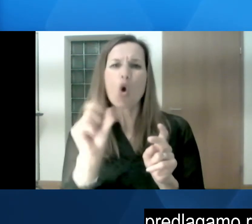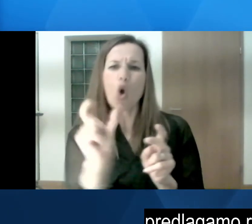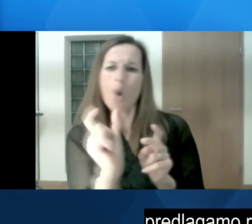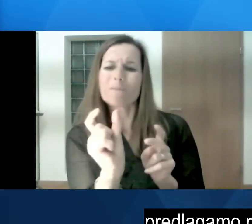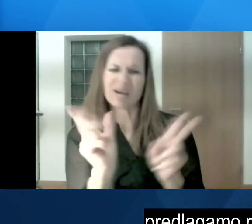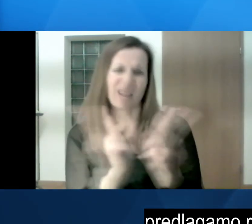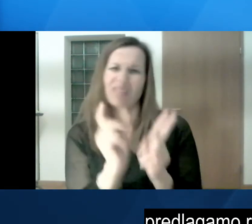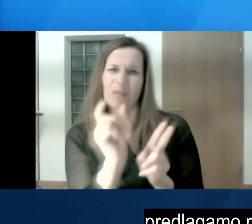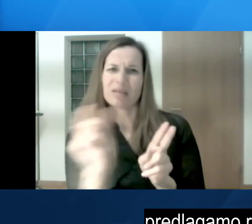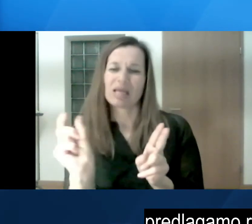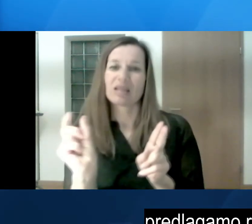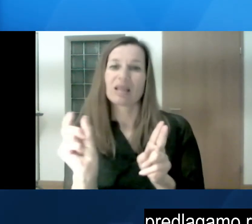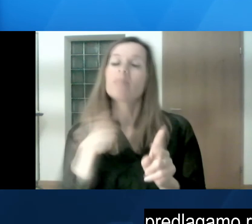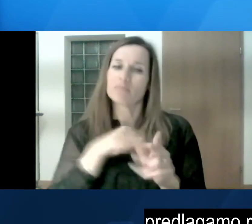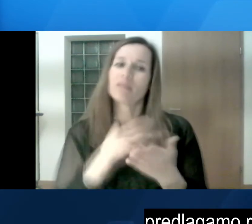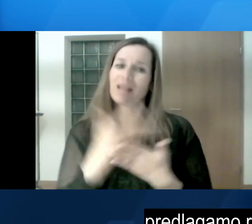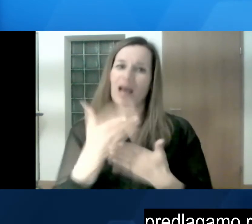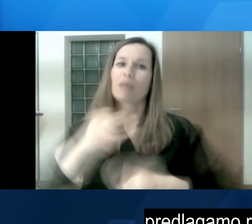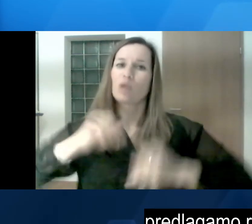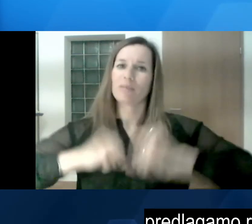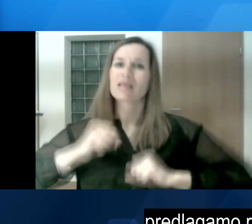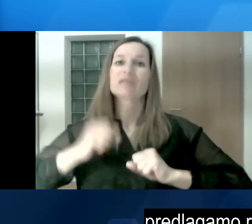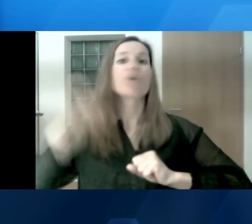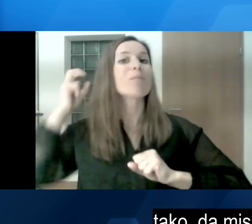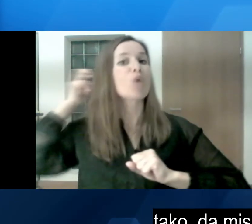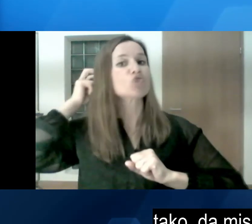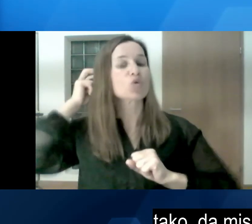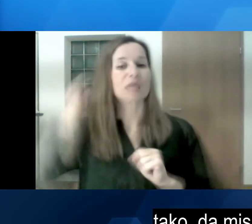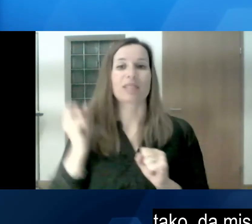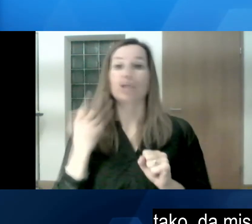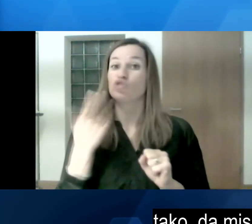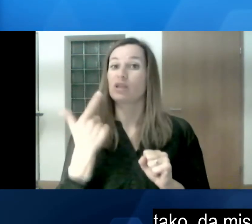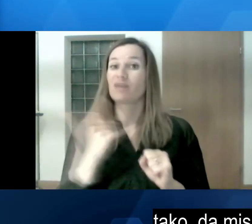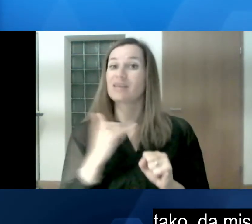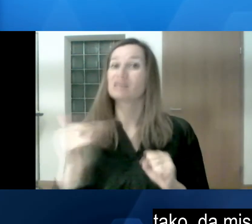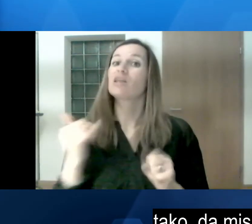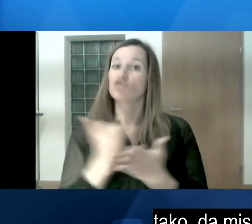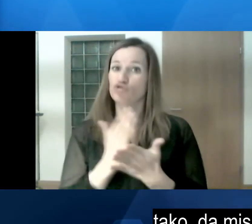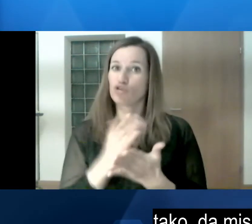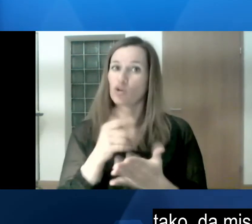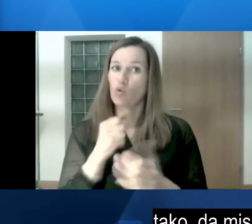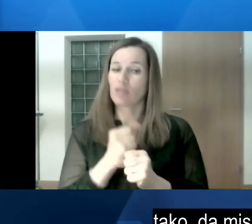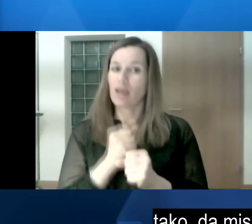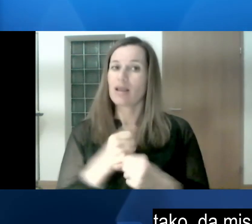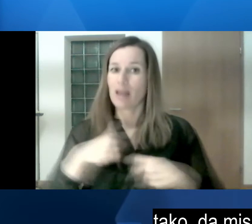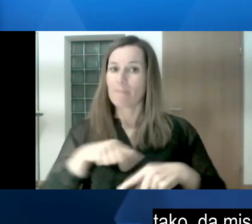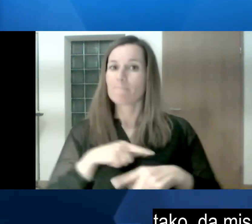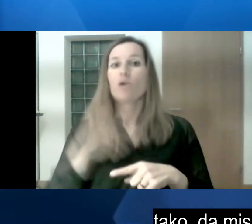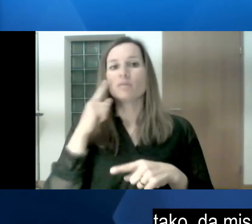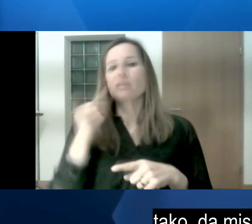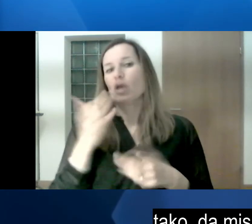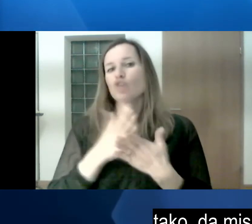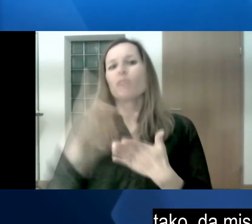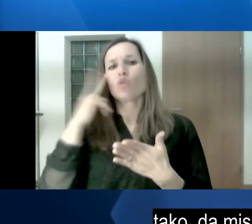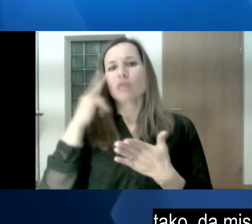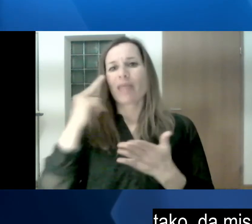s polževim vsadkom. 24 let že to delamo, tako da mislim, da je kar poznana tehnika, več kot